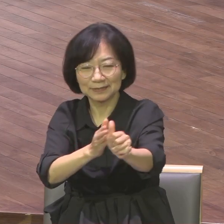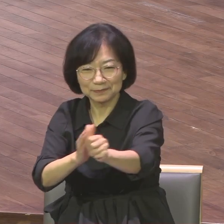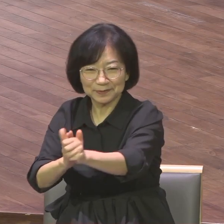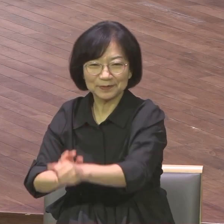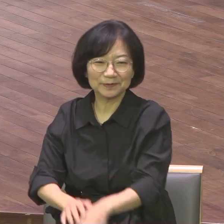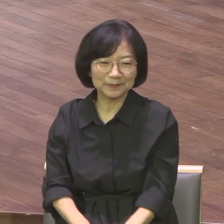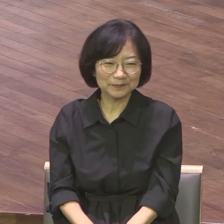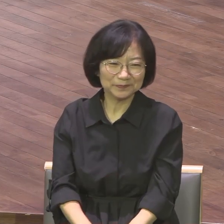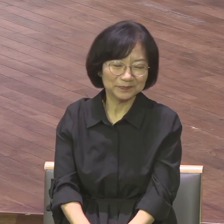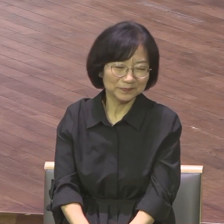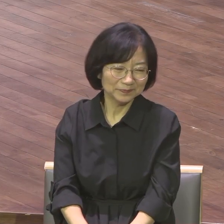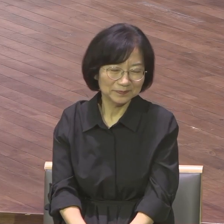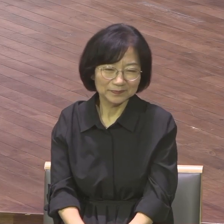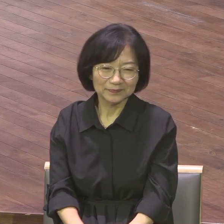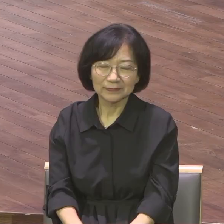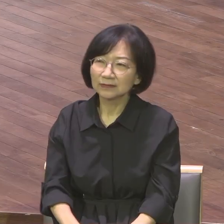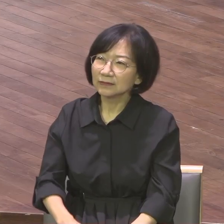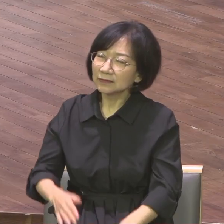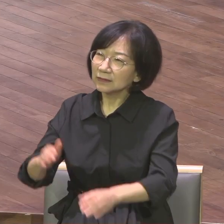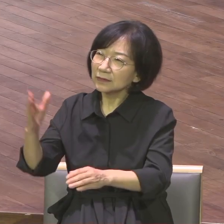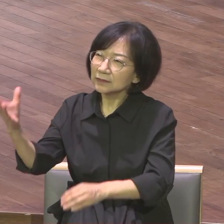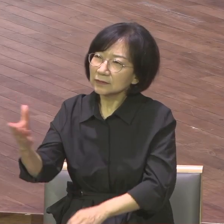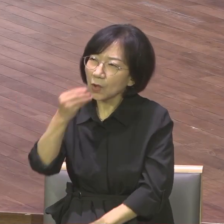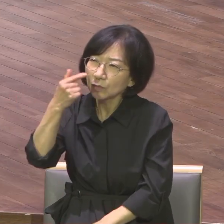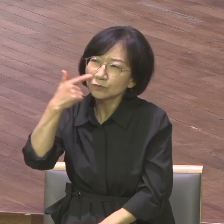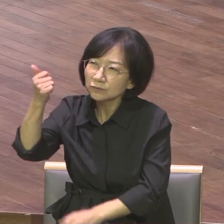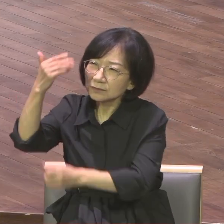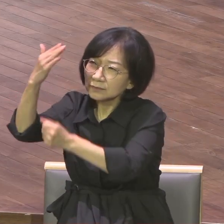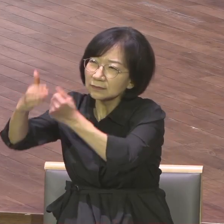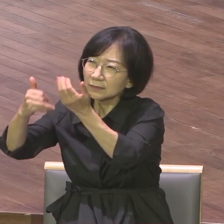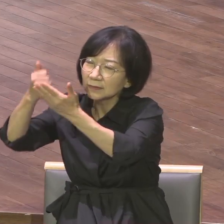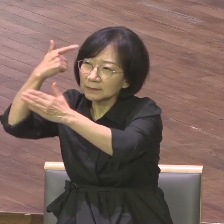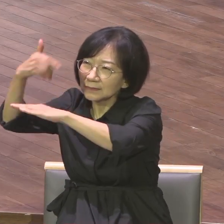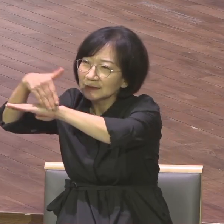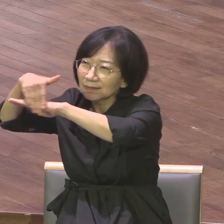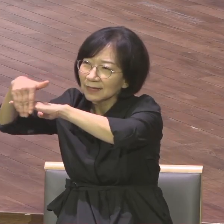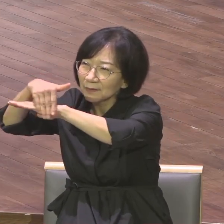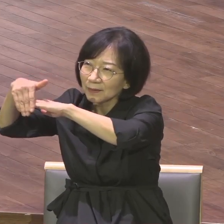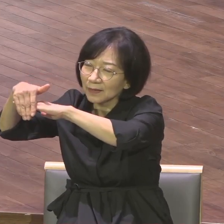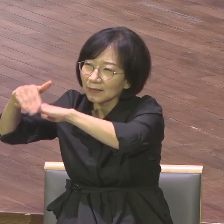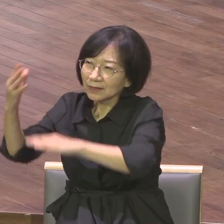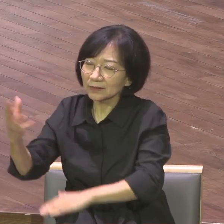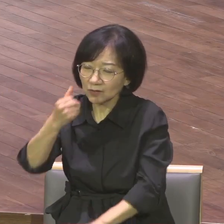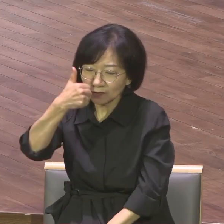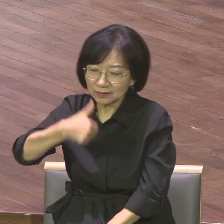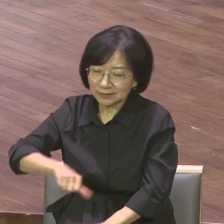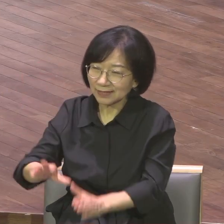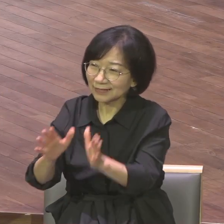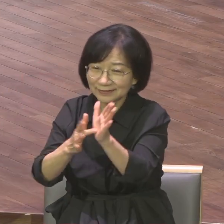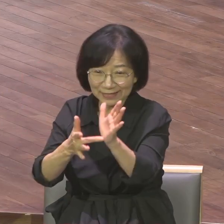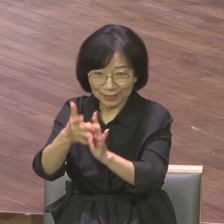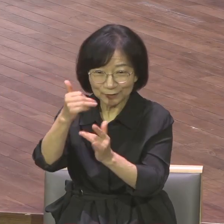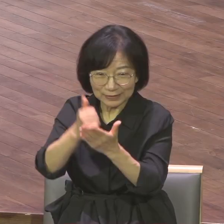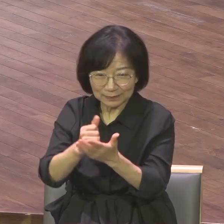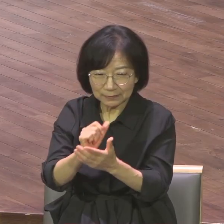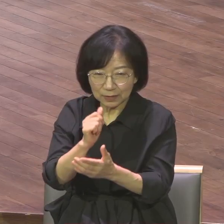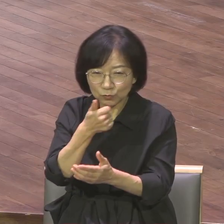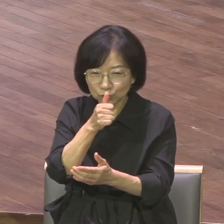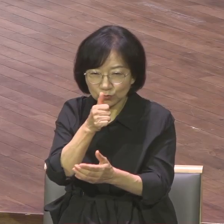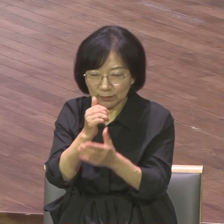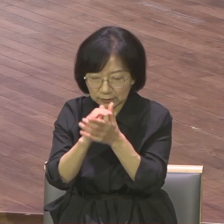나를 향한 성부 하나님의 계획, 성자 예수님의 중보, 성령 하나님의